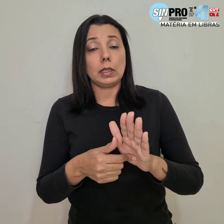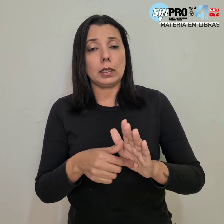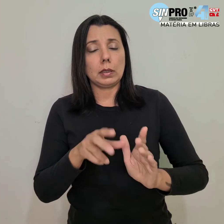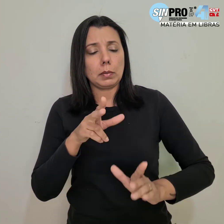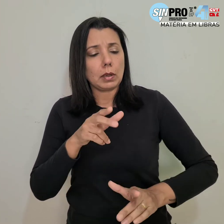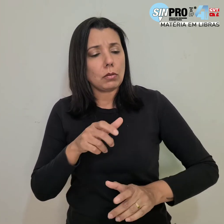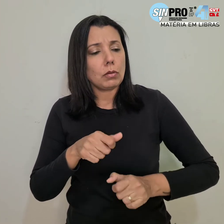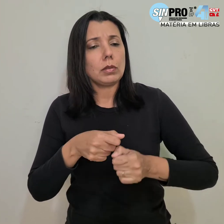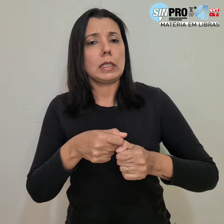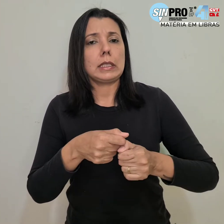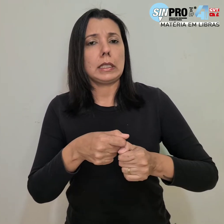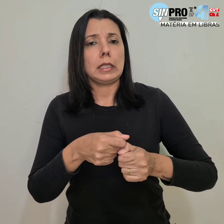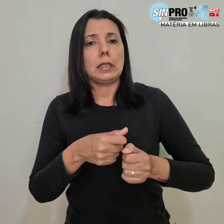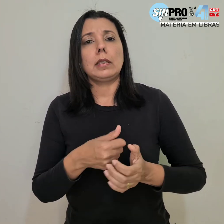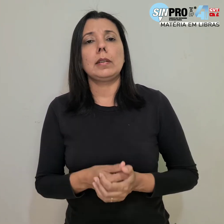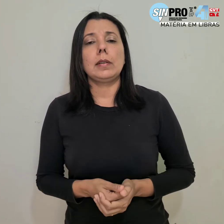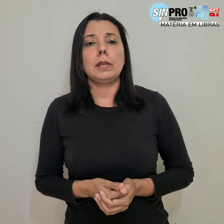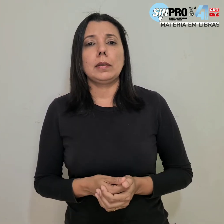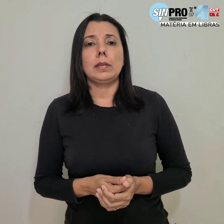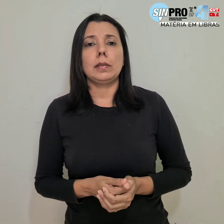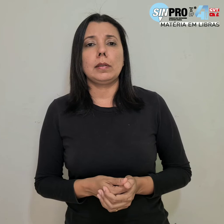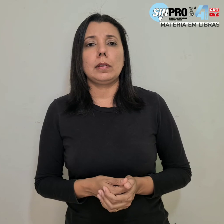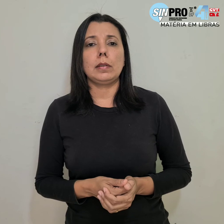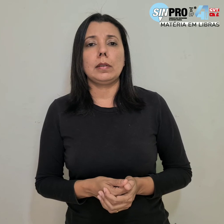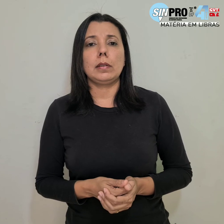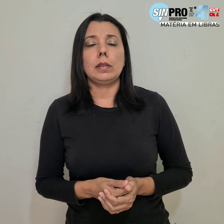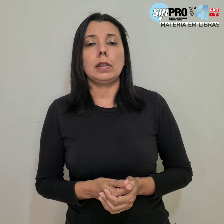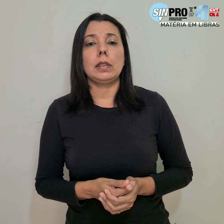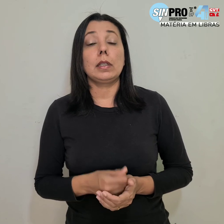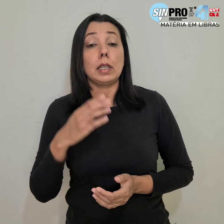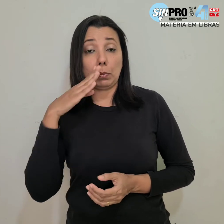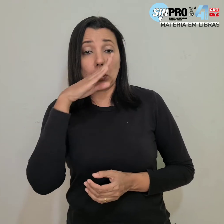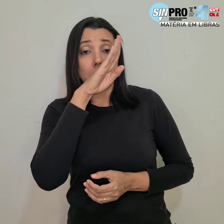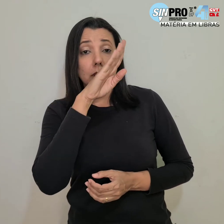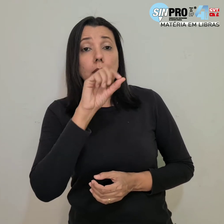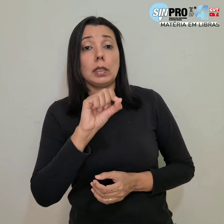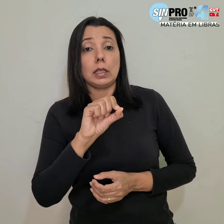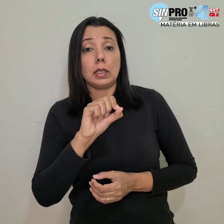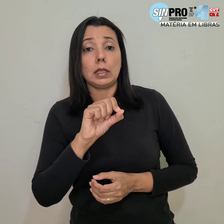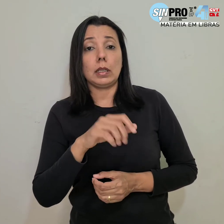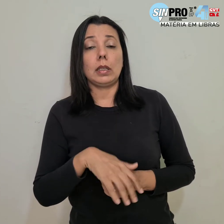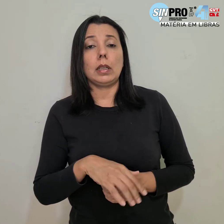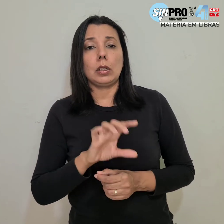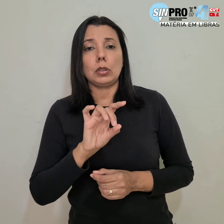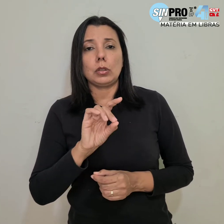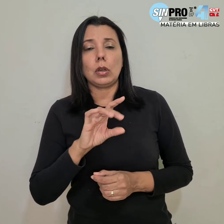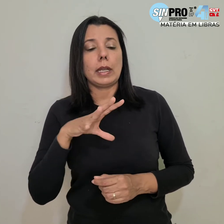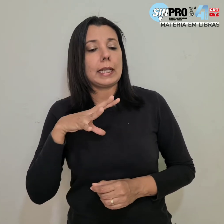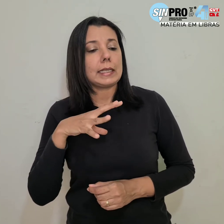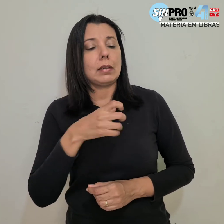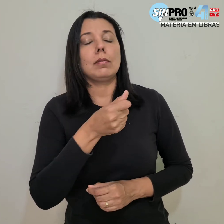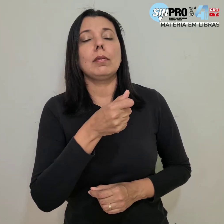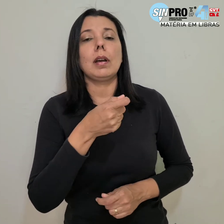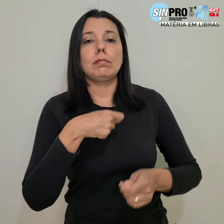para fortalecer a tese de Bolsonaro de que a propriedade era salvar a